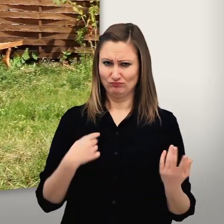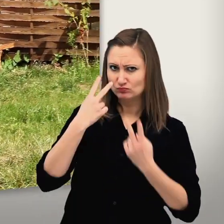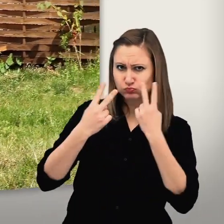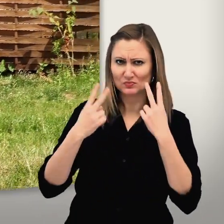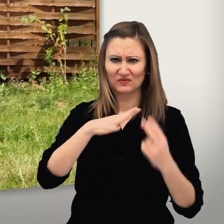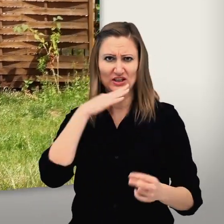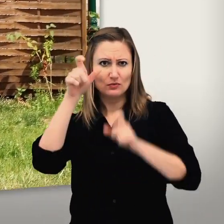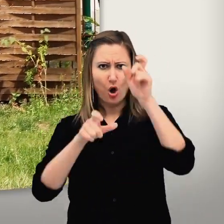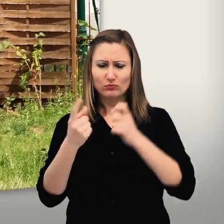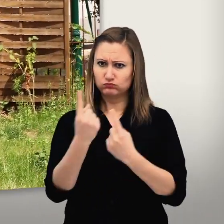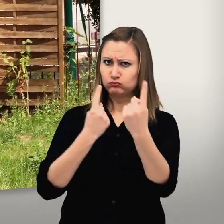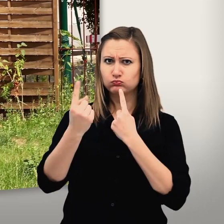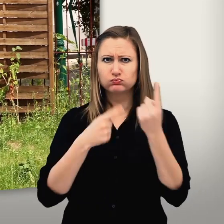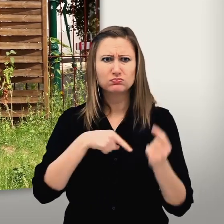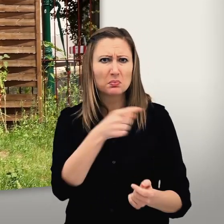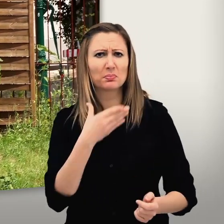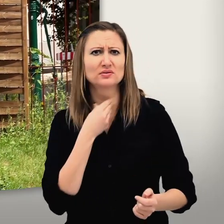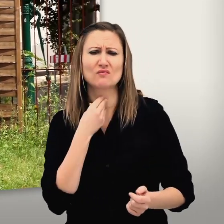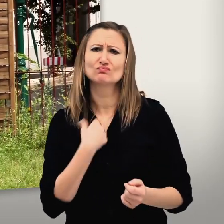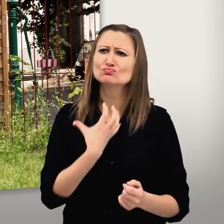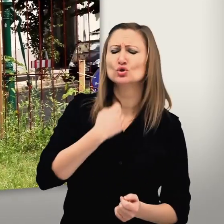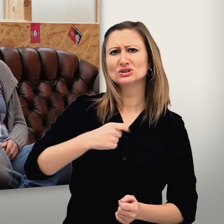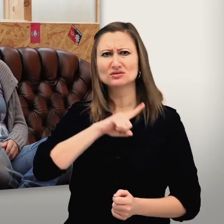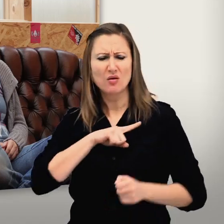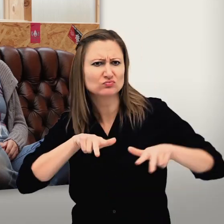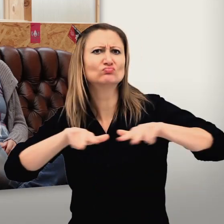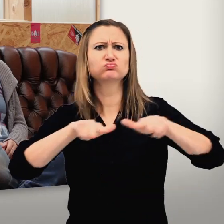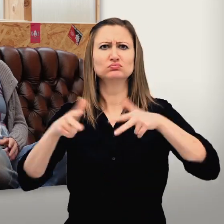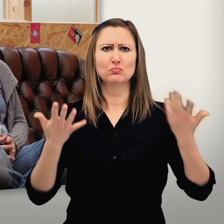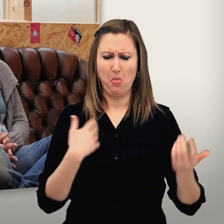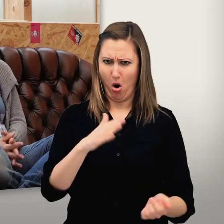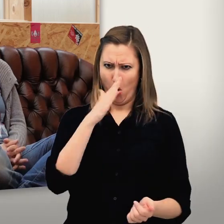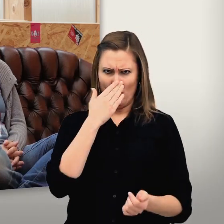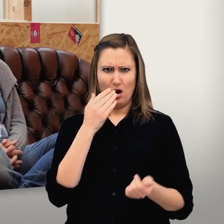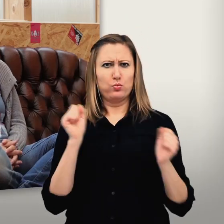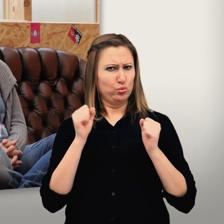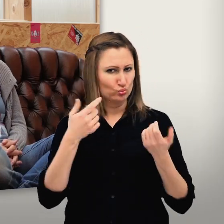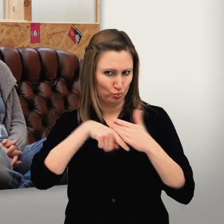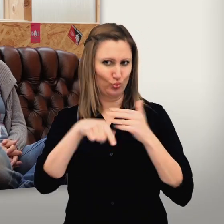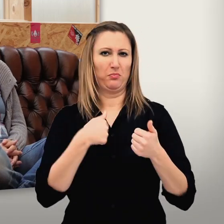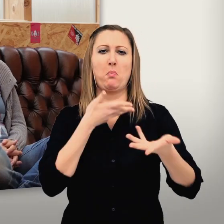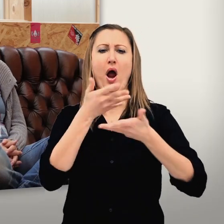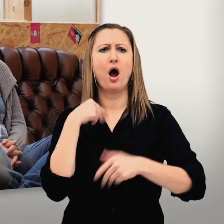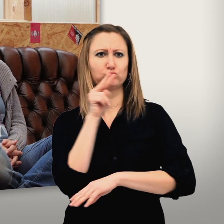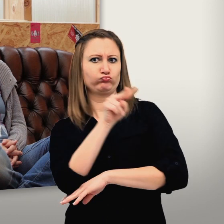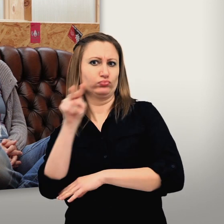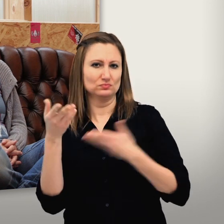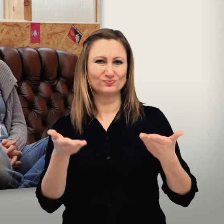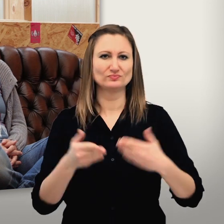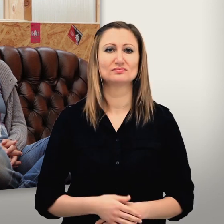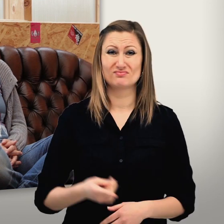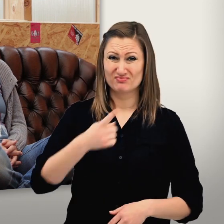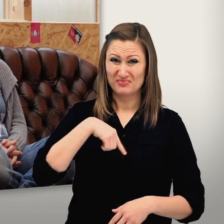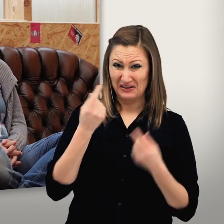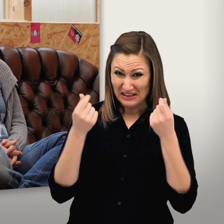eigentlich einen großen Bedarf an Leuten, die auch selbst organisiert wohnen wollen. Das merken wir in unserer Beratung. Aber wir haben nicht